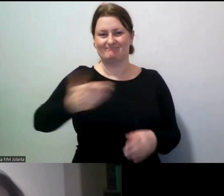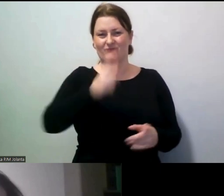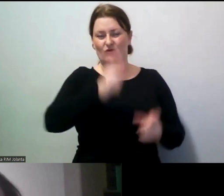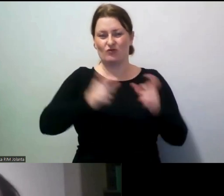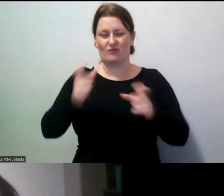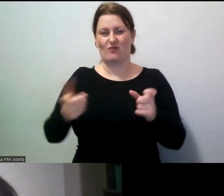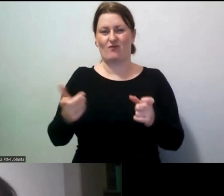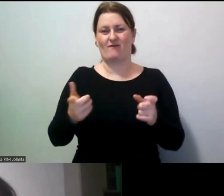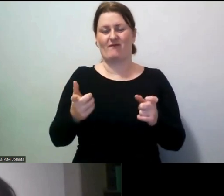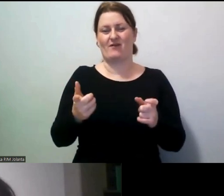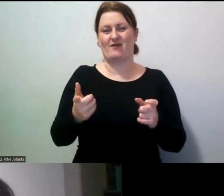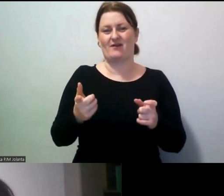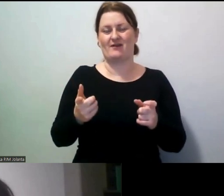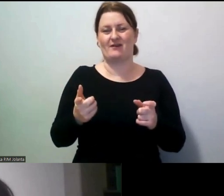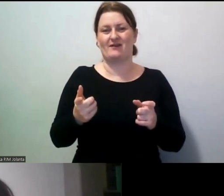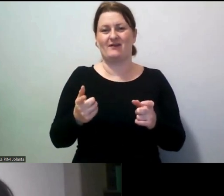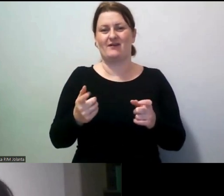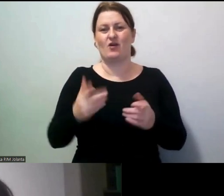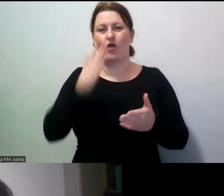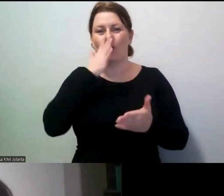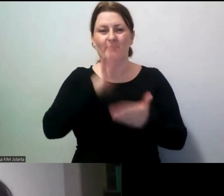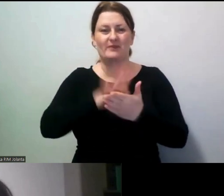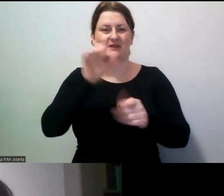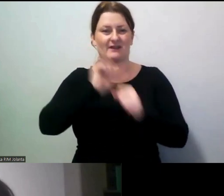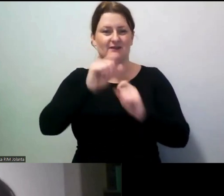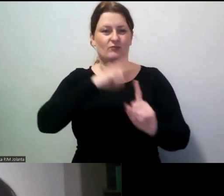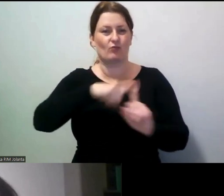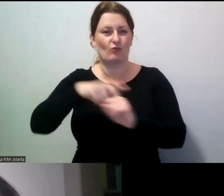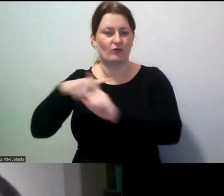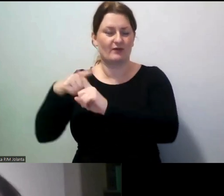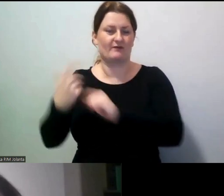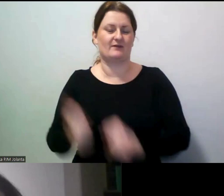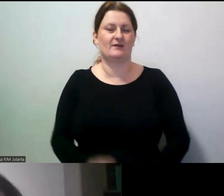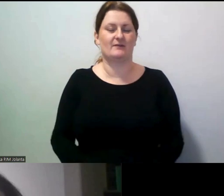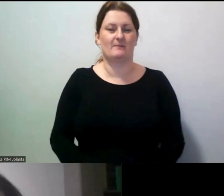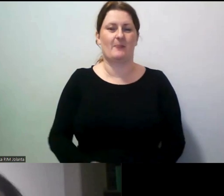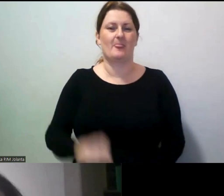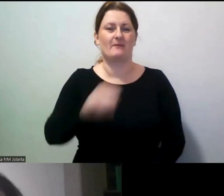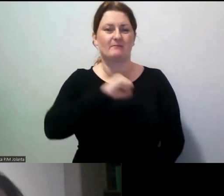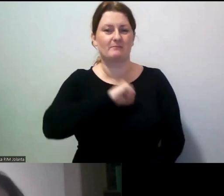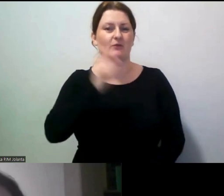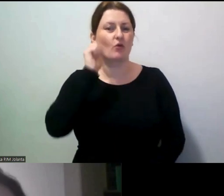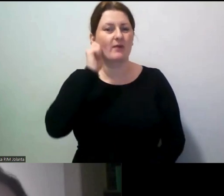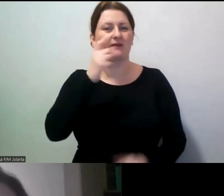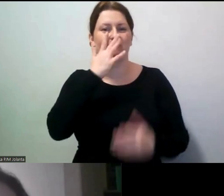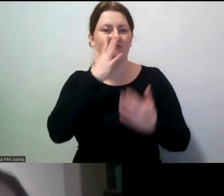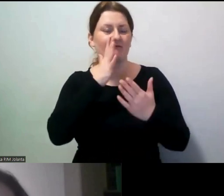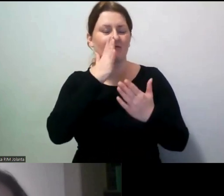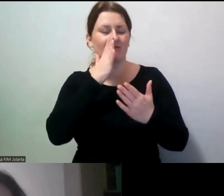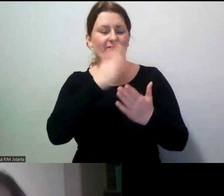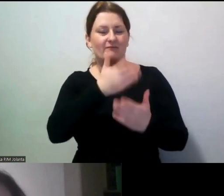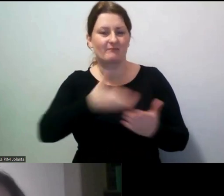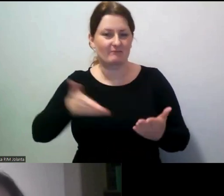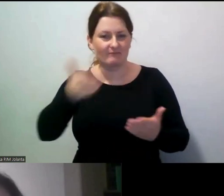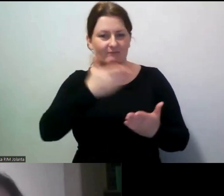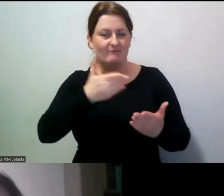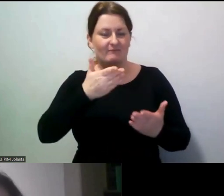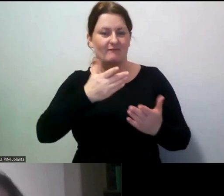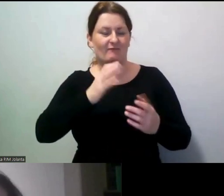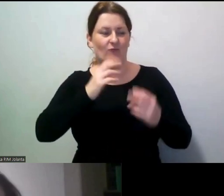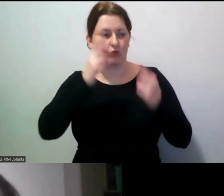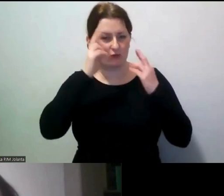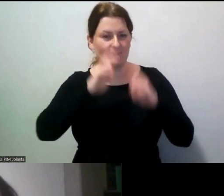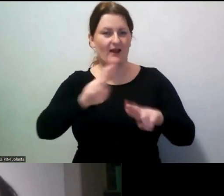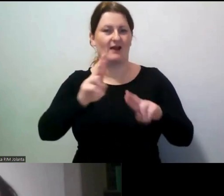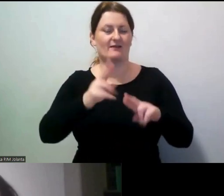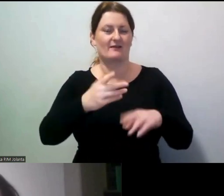gdzie te opinie są pozytywne i tu panie wyrażają swoje uznanie, no to jakby chyba nie ma powodów,